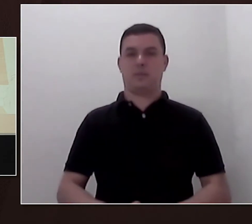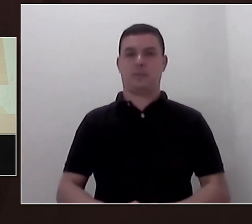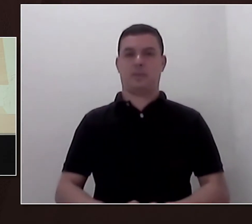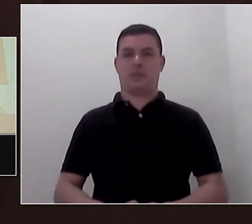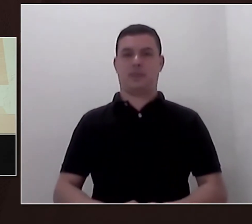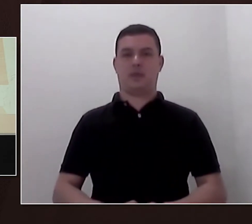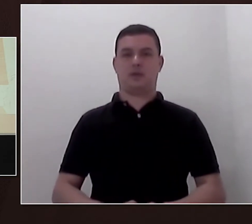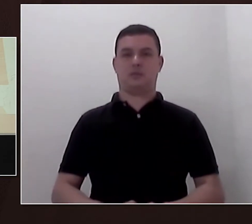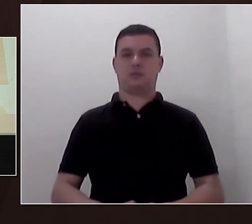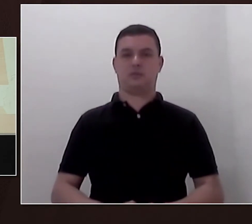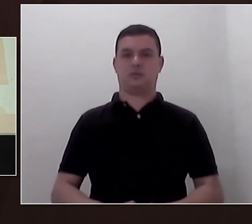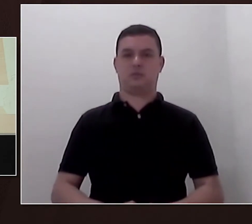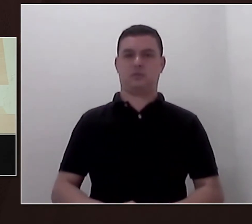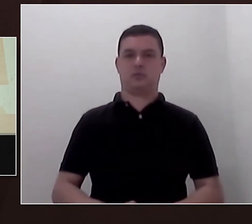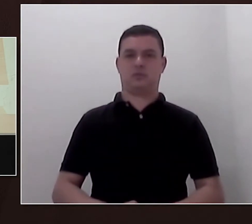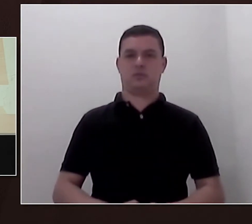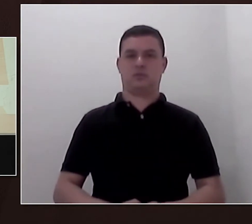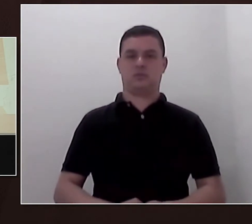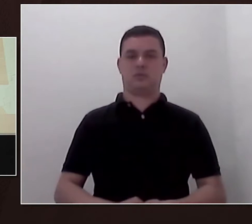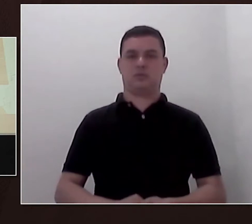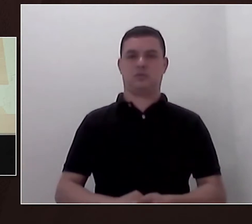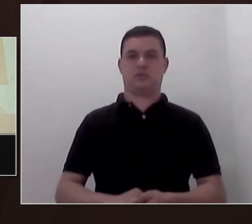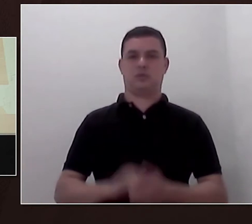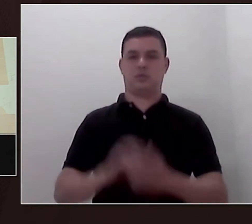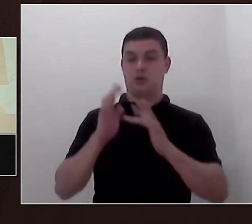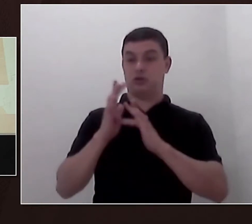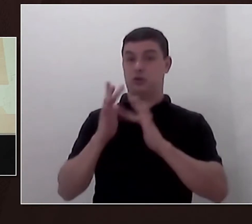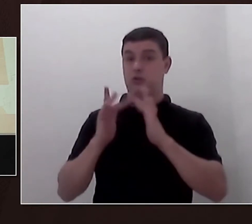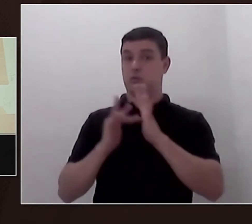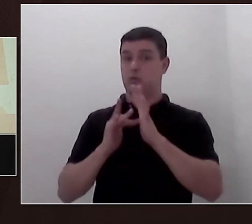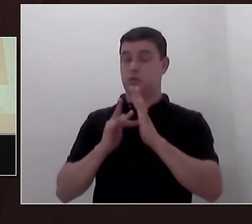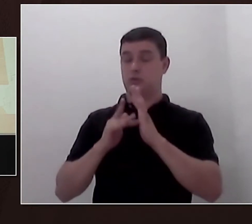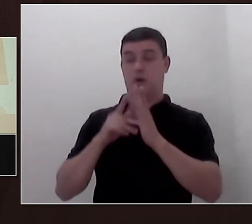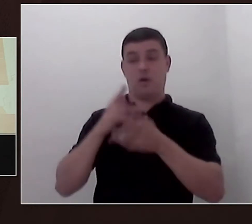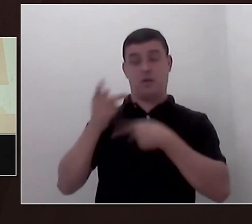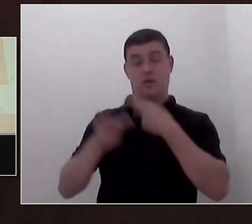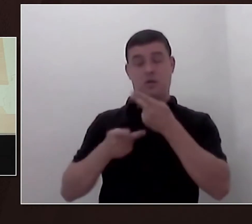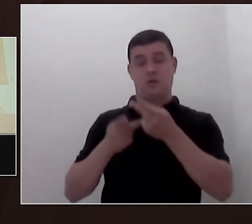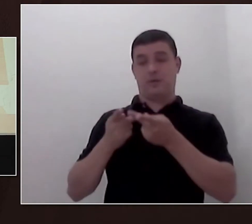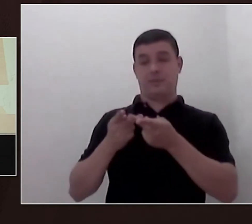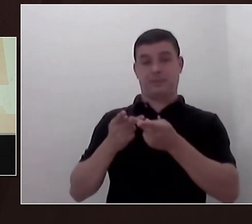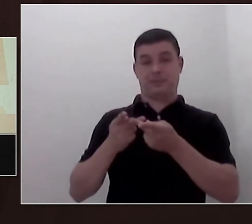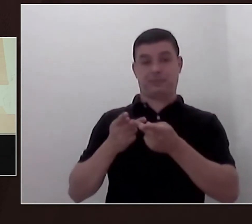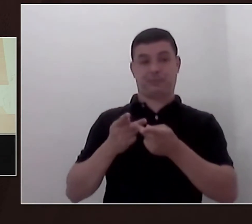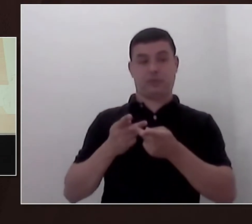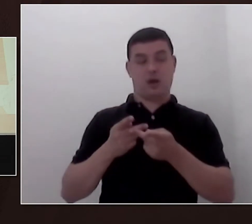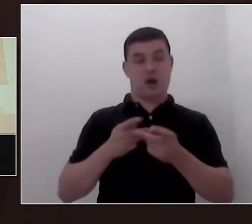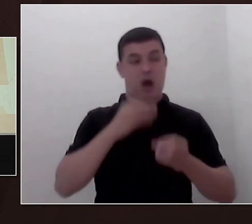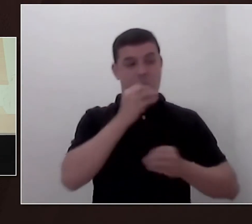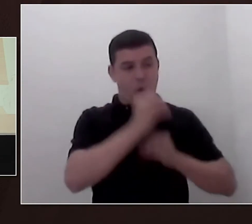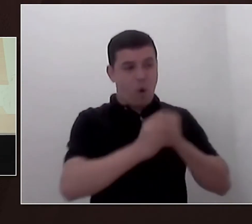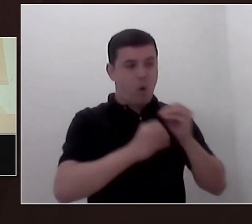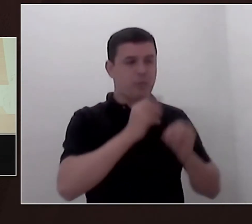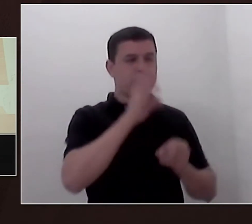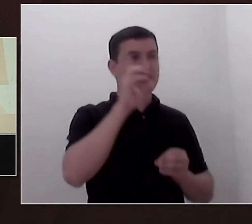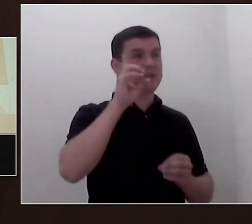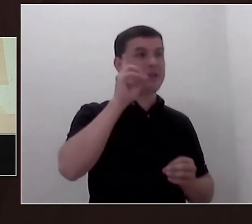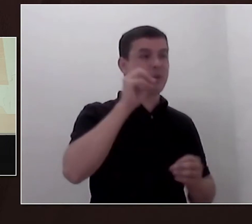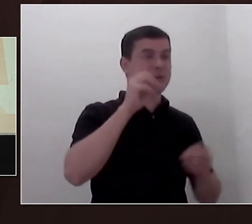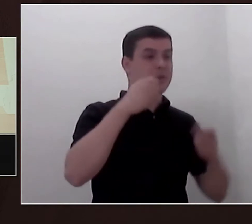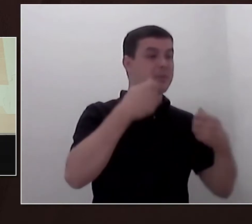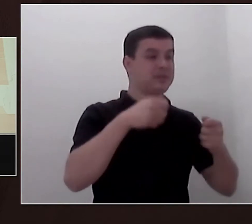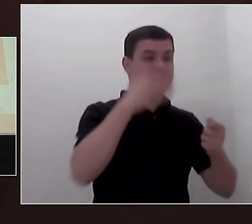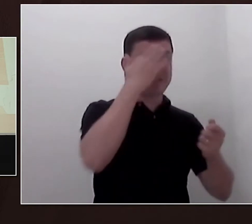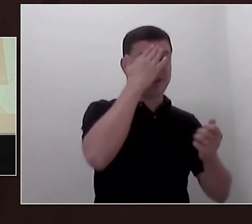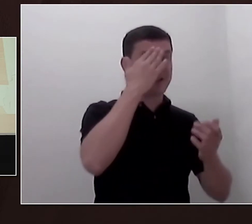a obra de Deus. Então Jesus disse: a obra de Deus é esta, que creiais naquele que por ele foi enviado. Se você crê no